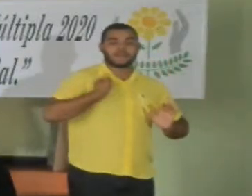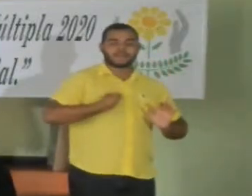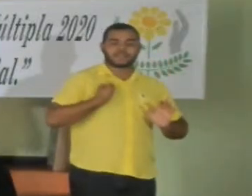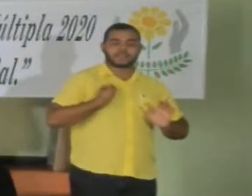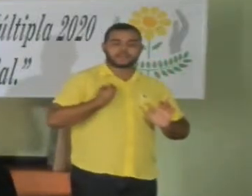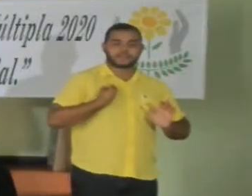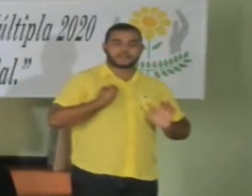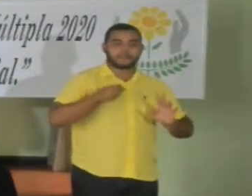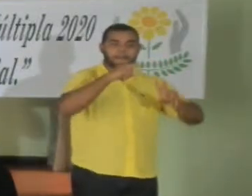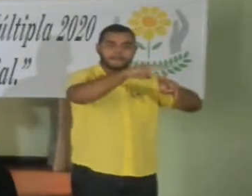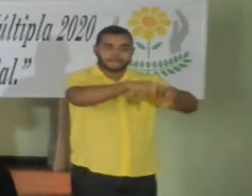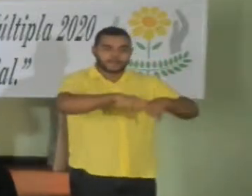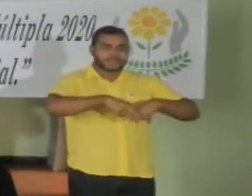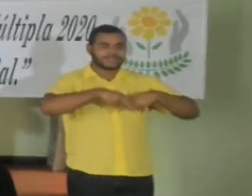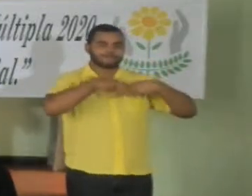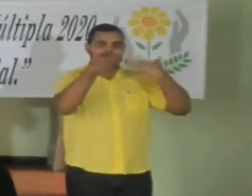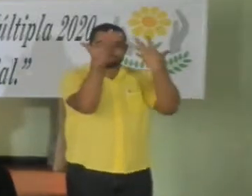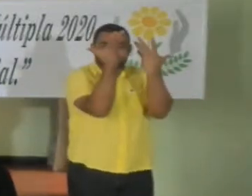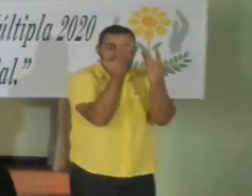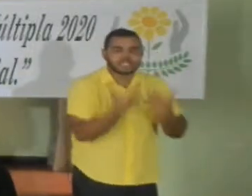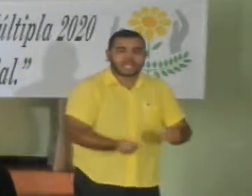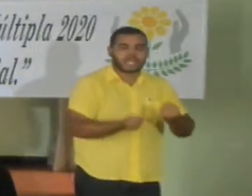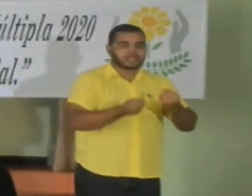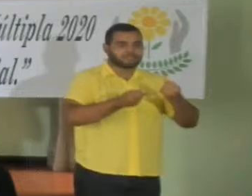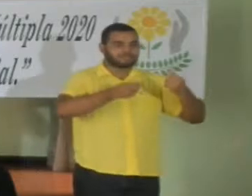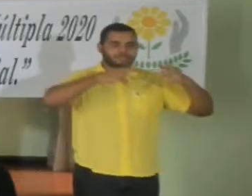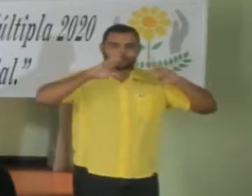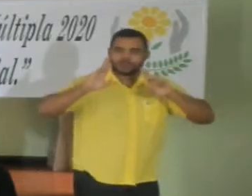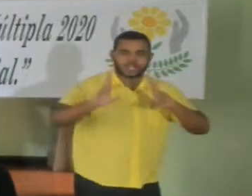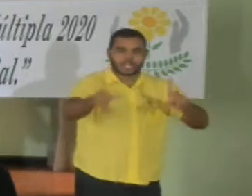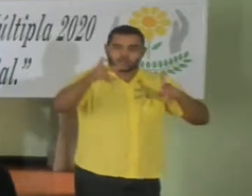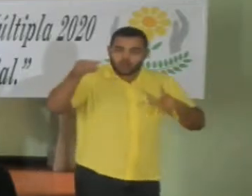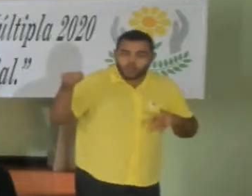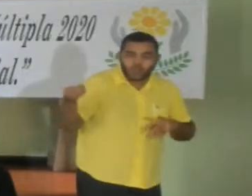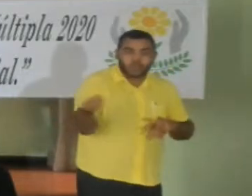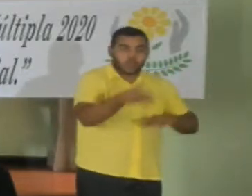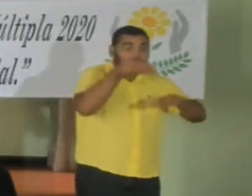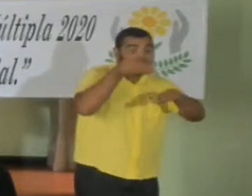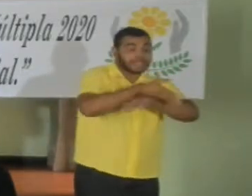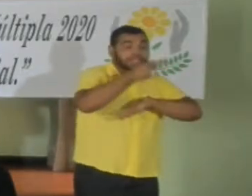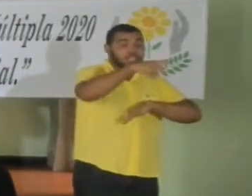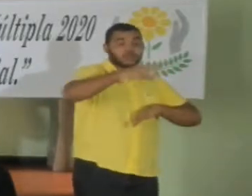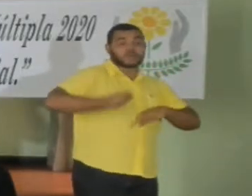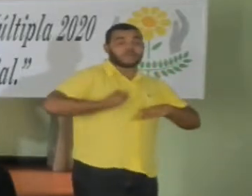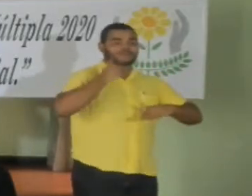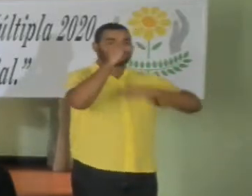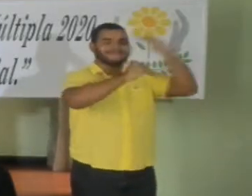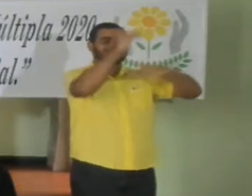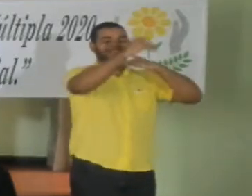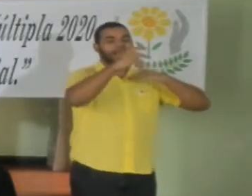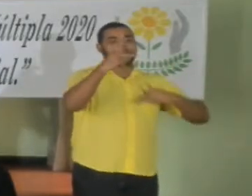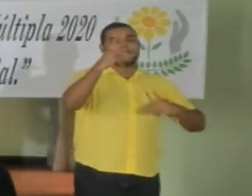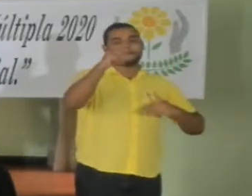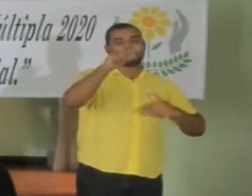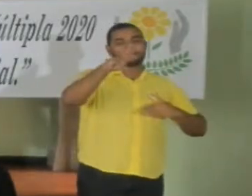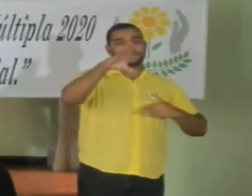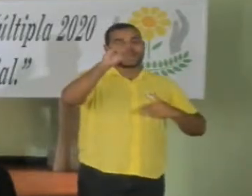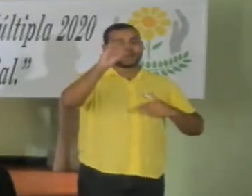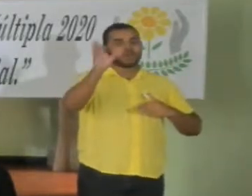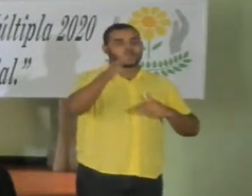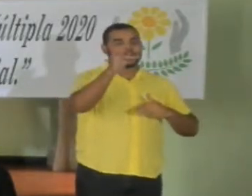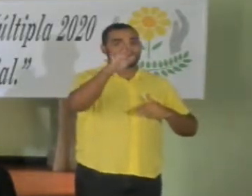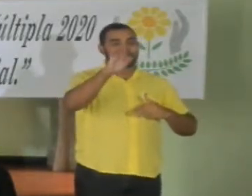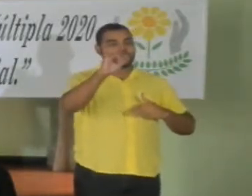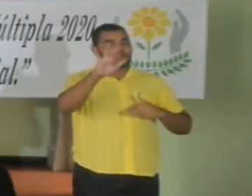Então, se permita ousar ir além, Paulo Freire.